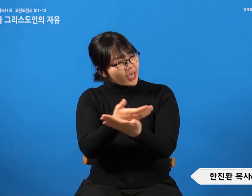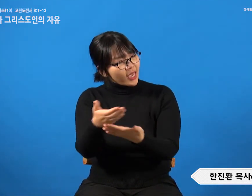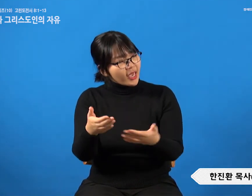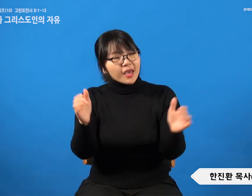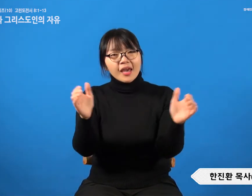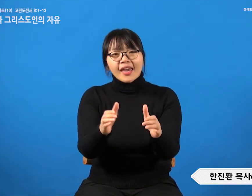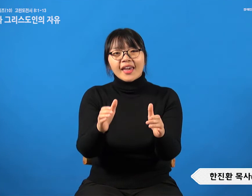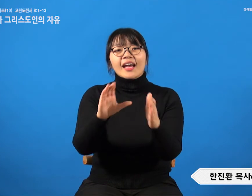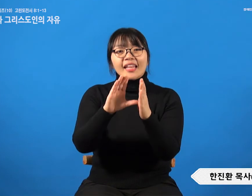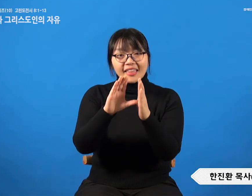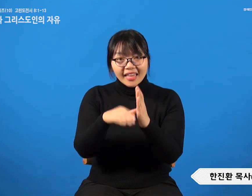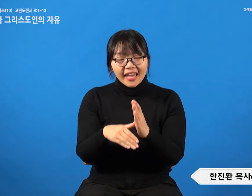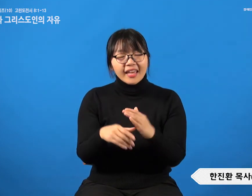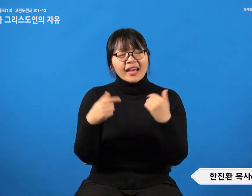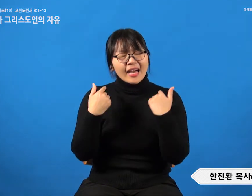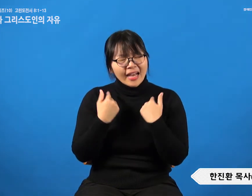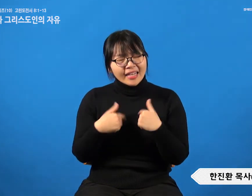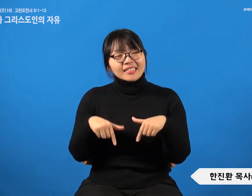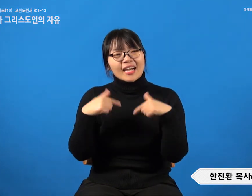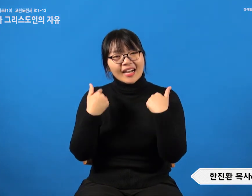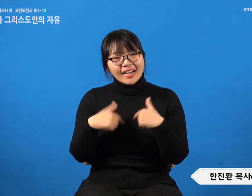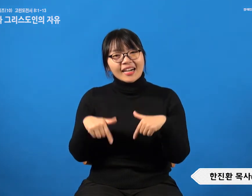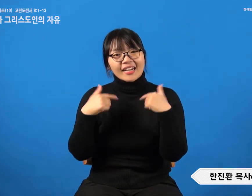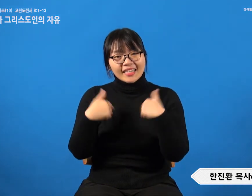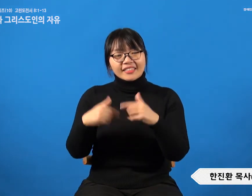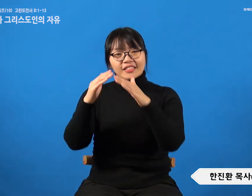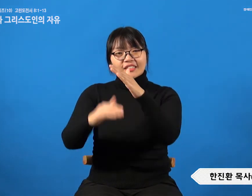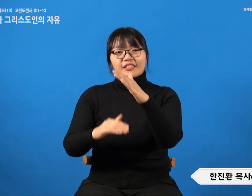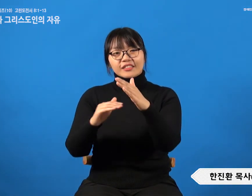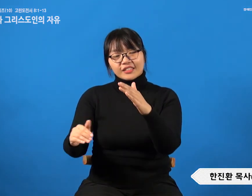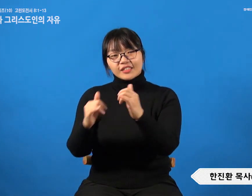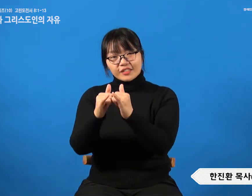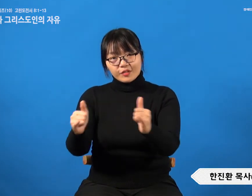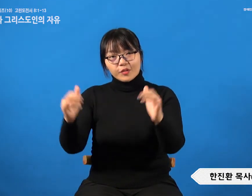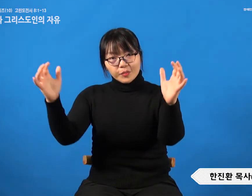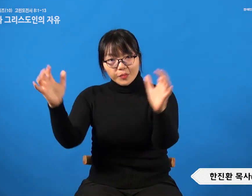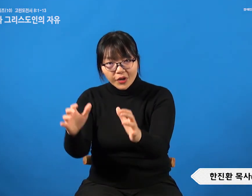그런 모임이든지 어쨌든 교인들이 모이는